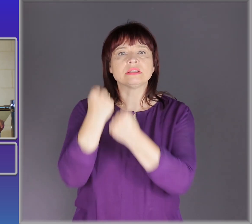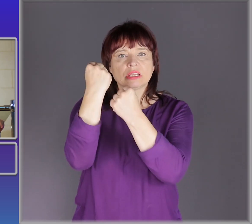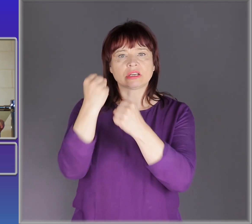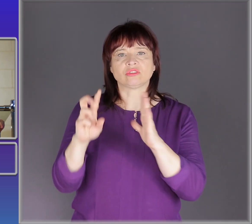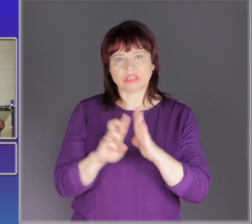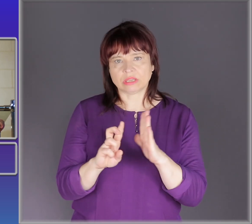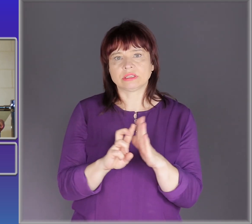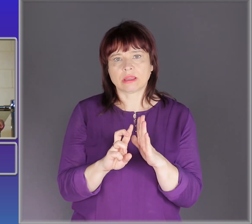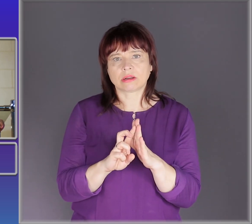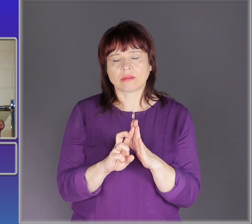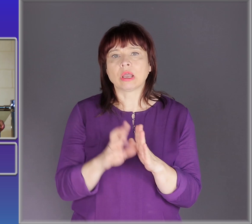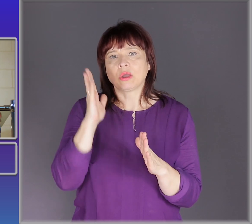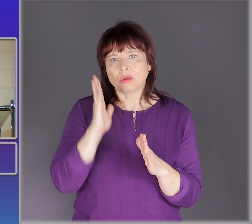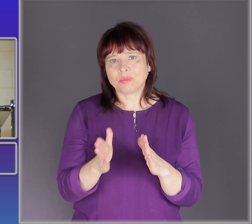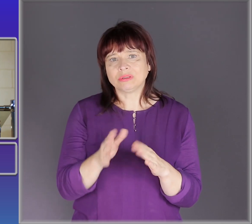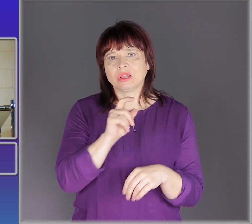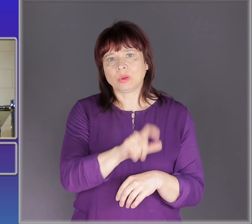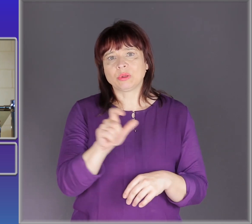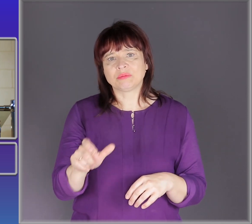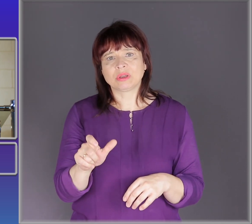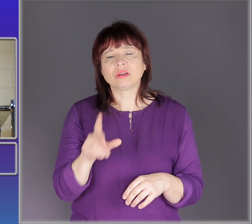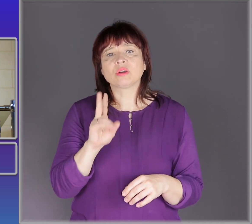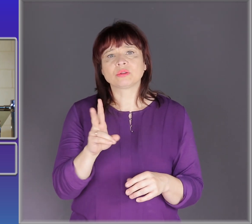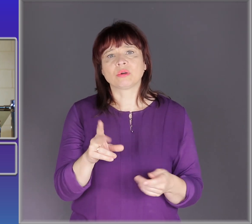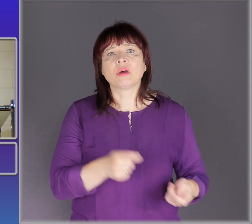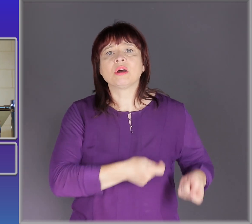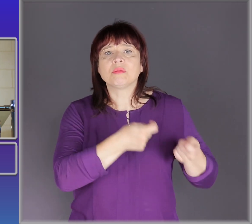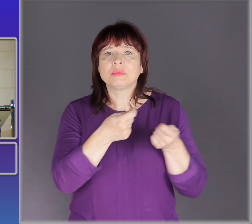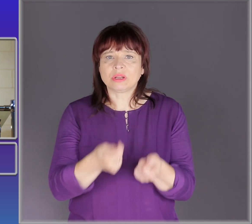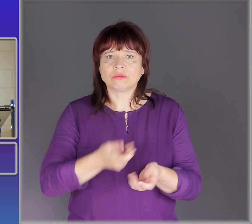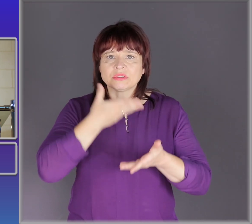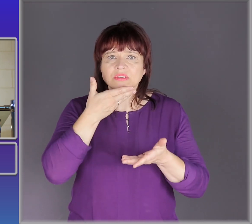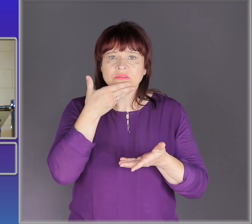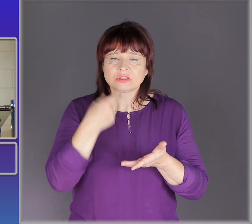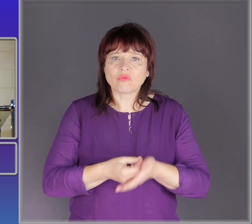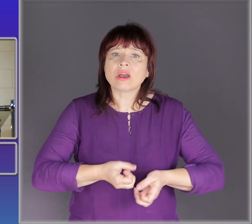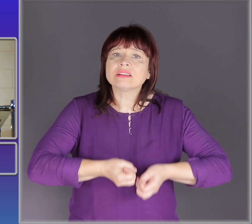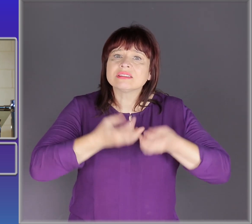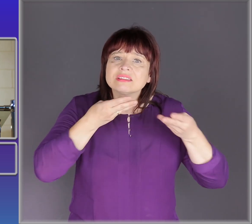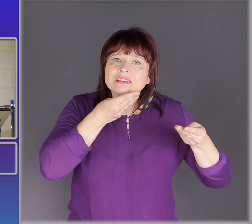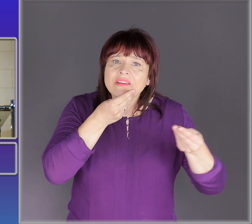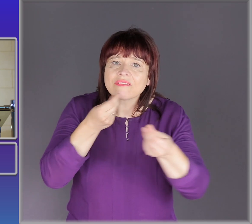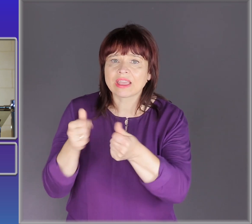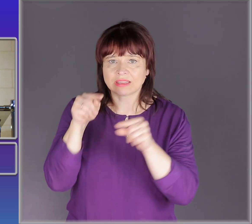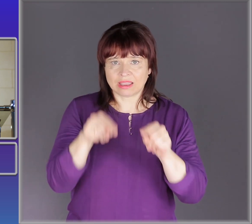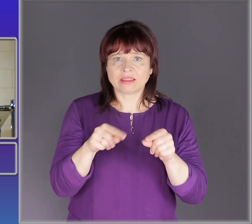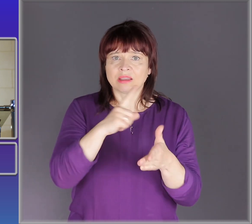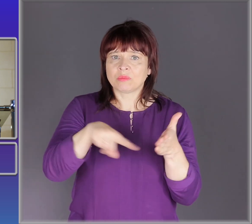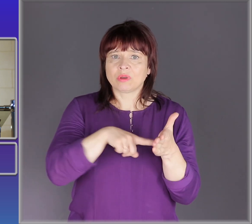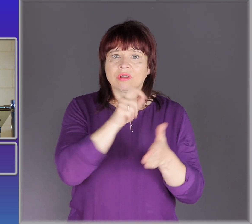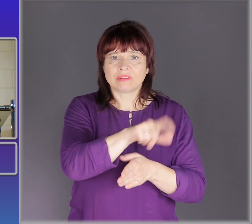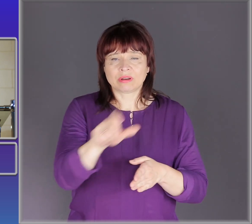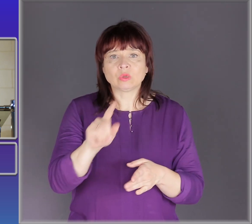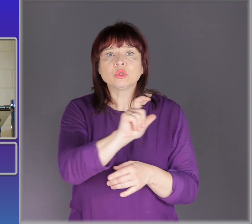поддерживайте церковь будьте людьми которые несут свой свет для этого мира